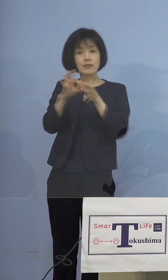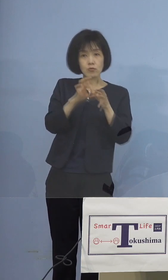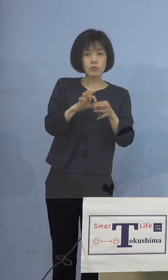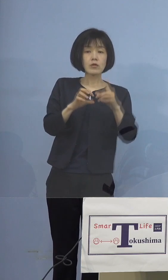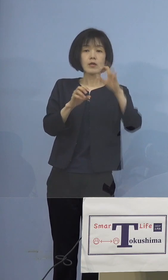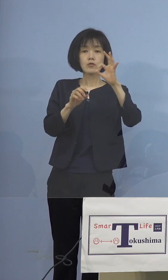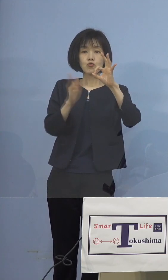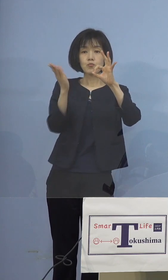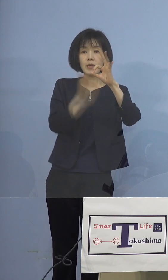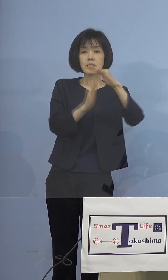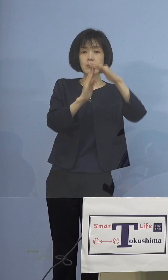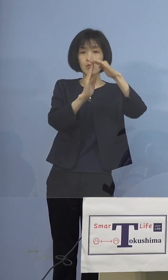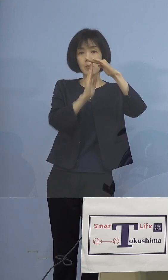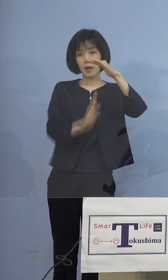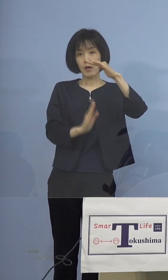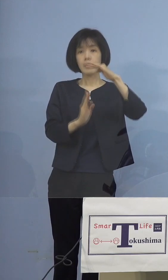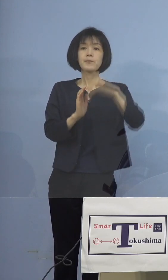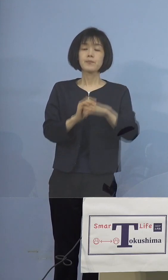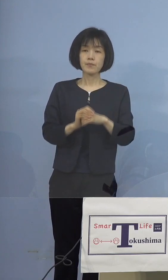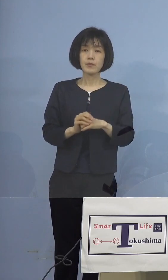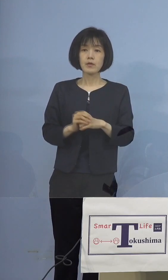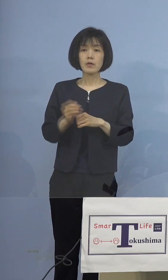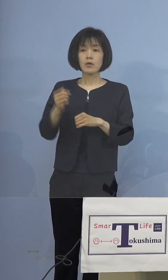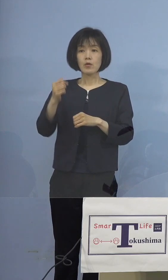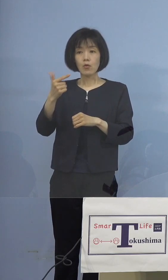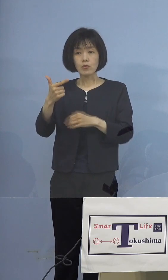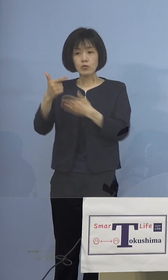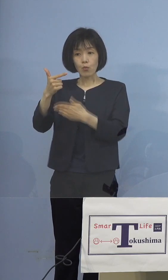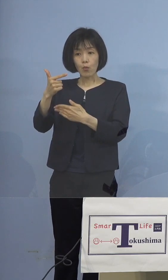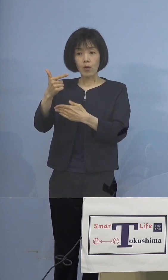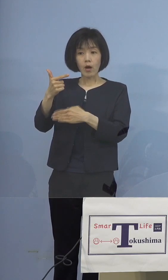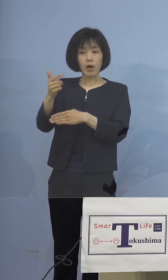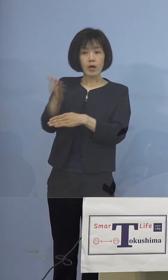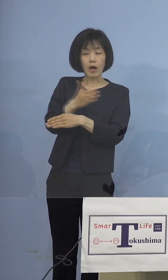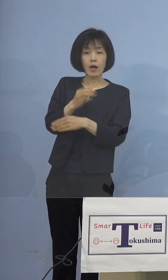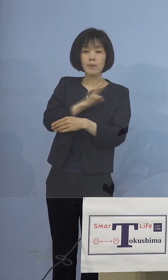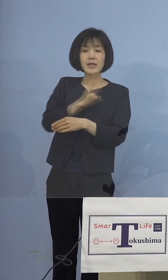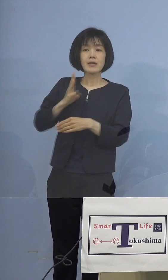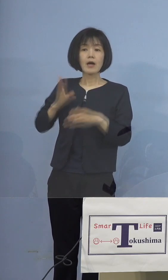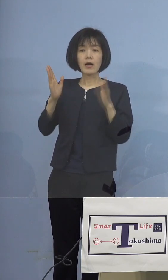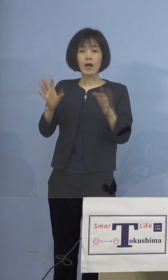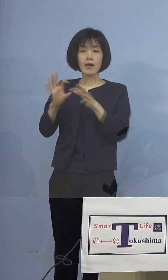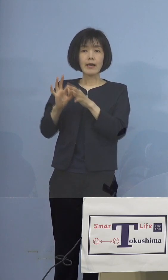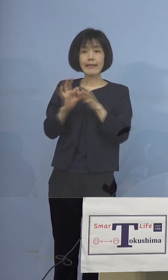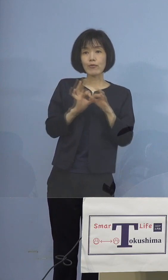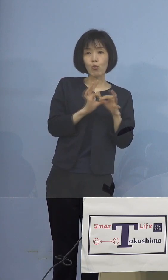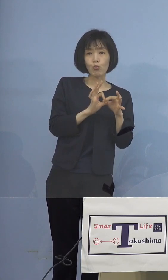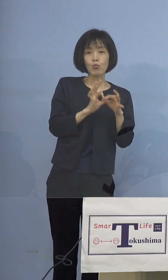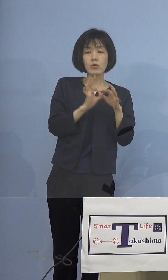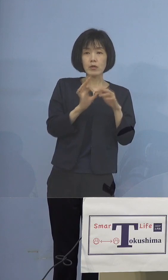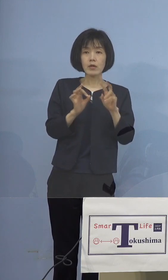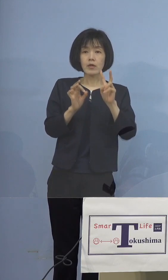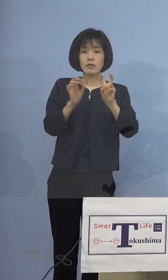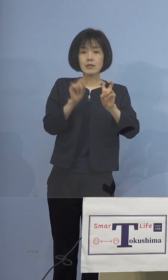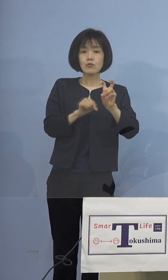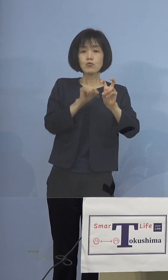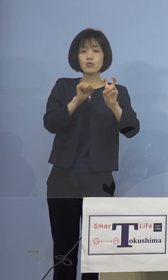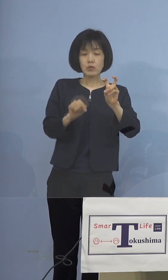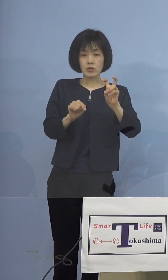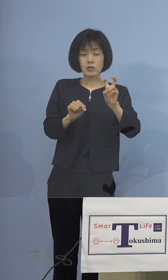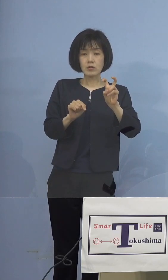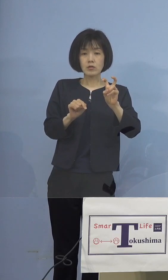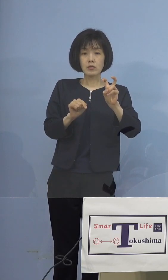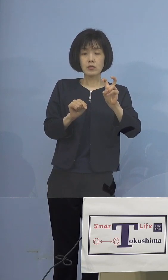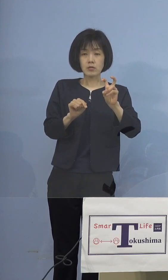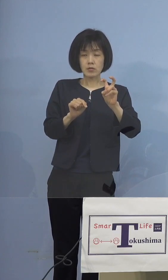。また6月9日から3日連続で20人の大台を下回